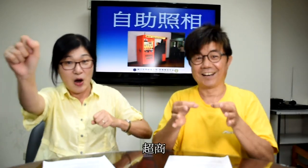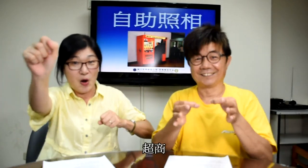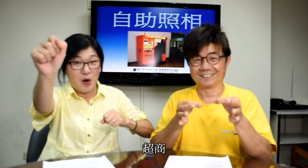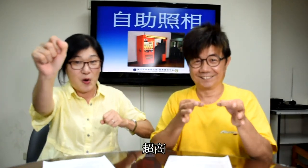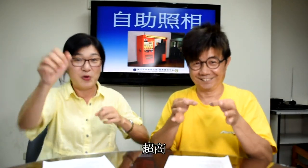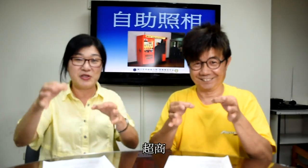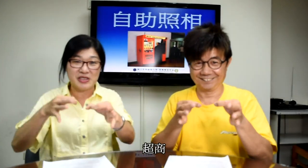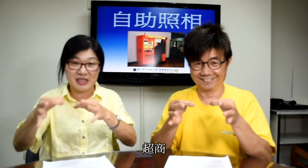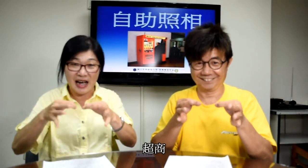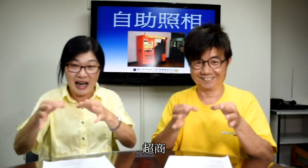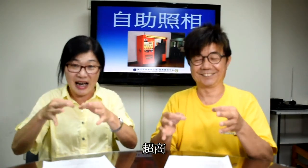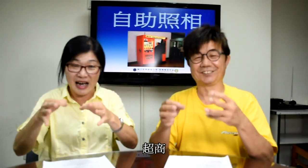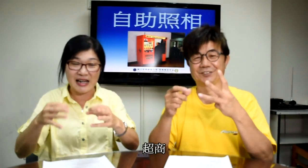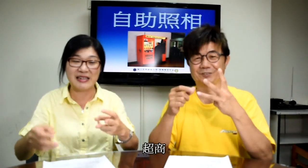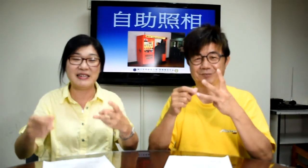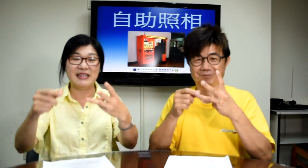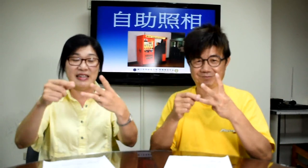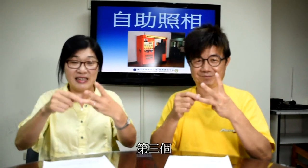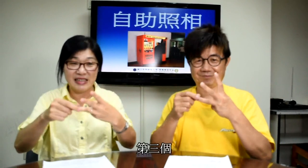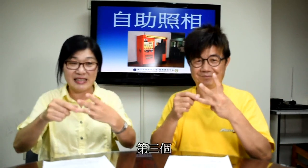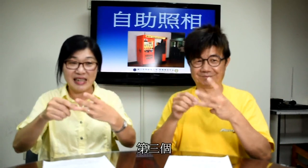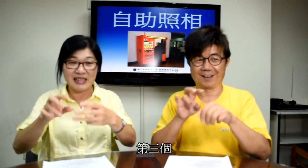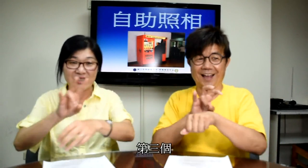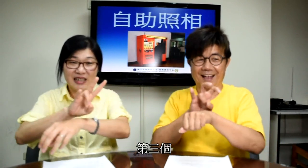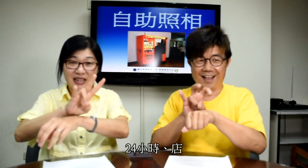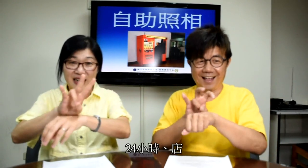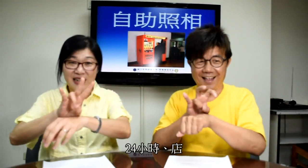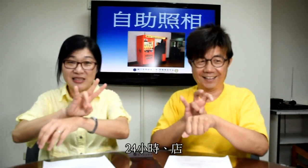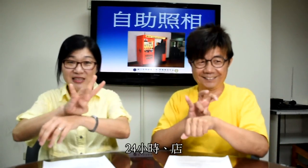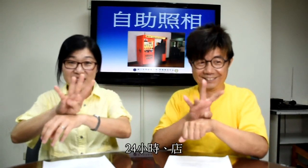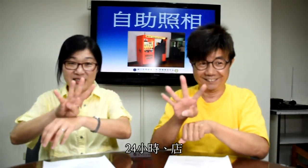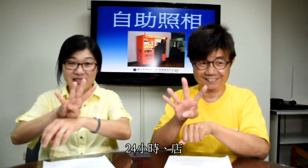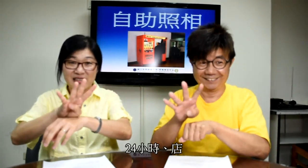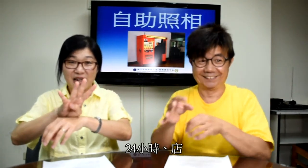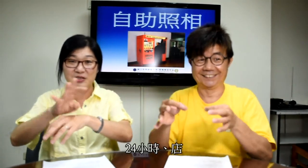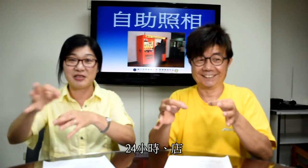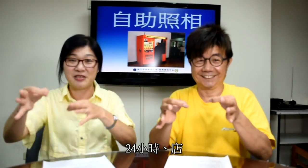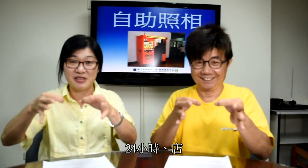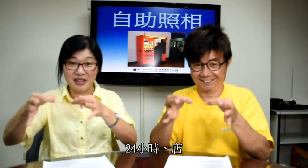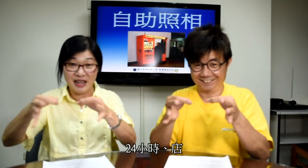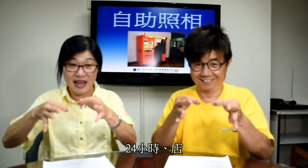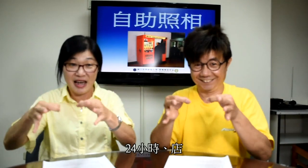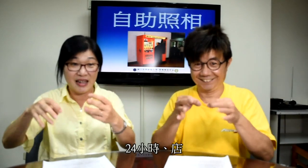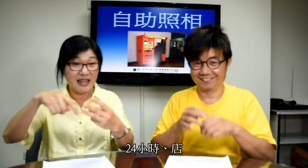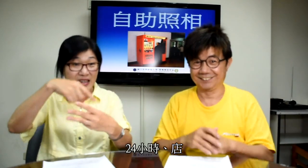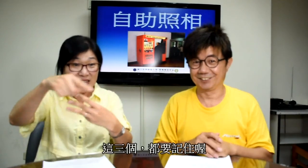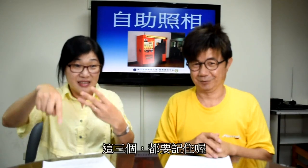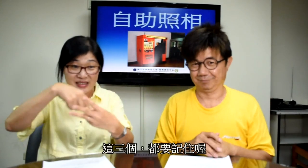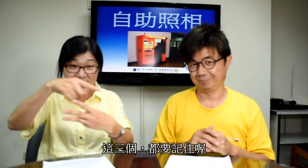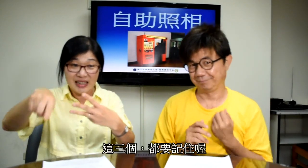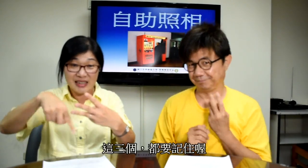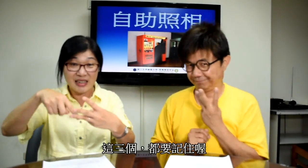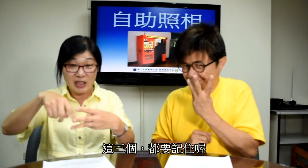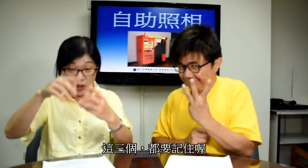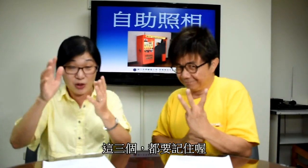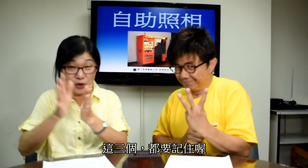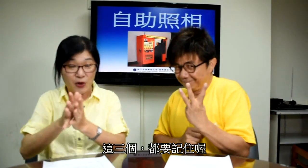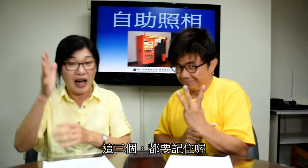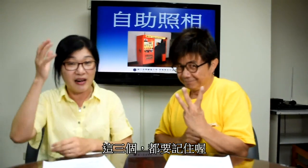超商，第三个24小时店，这三个都要